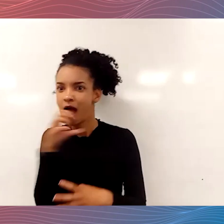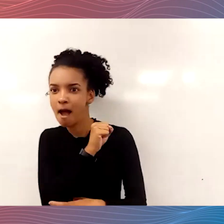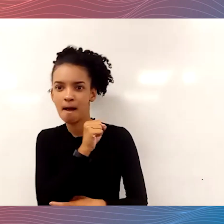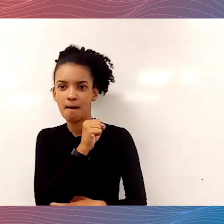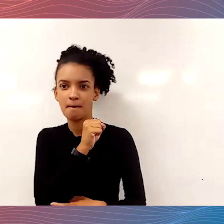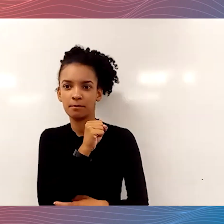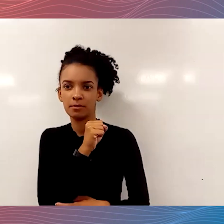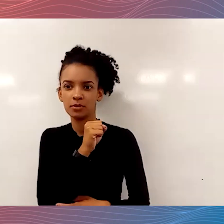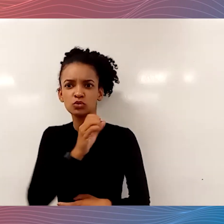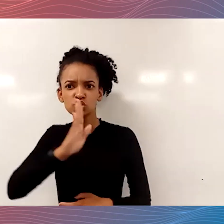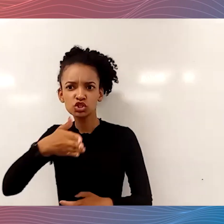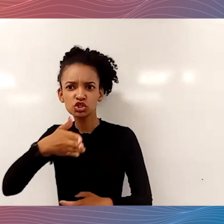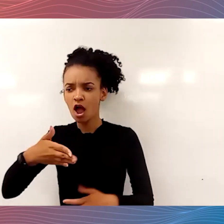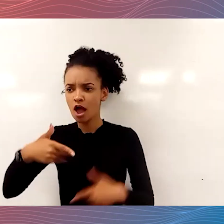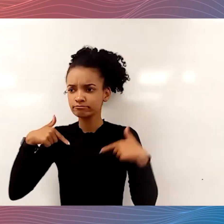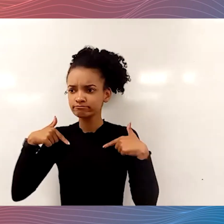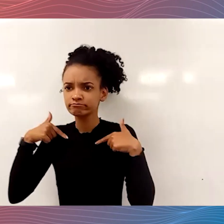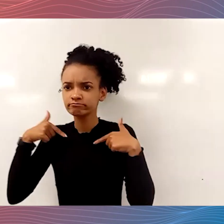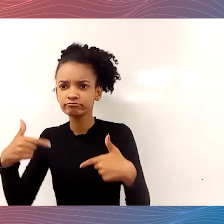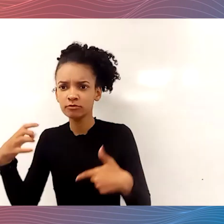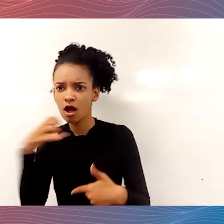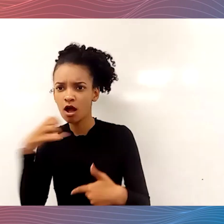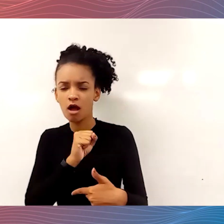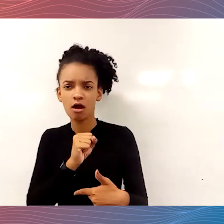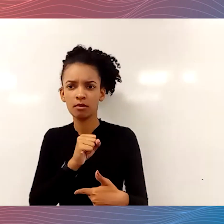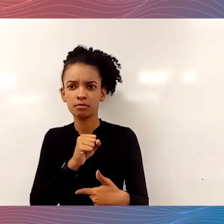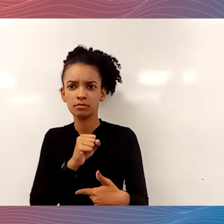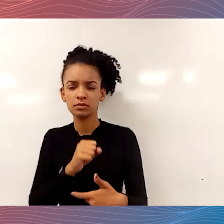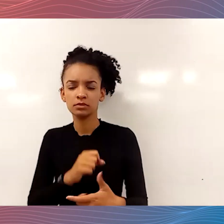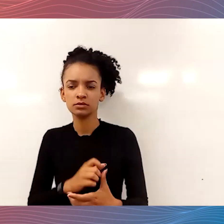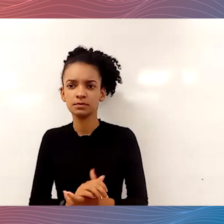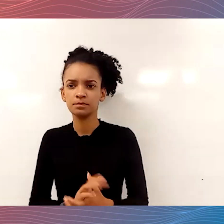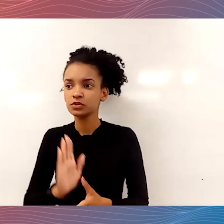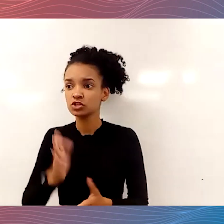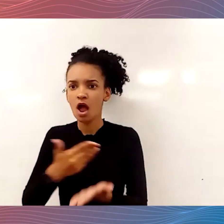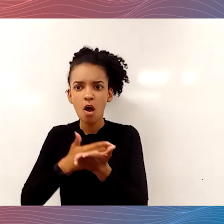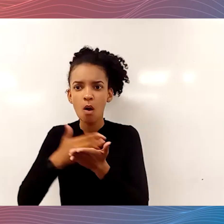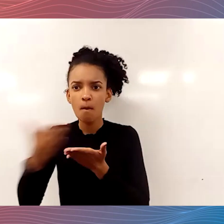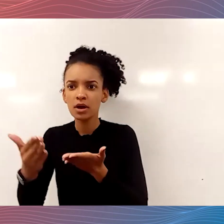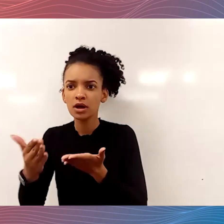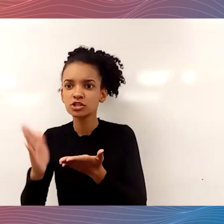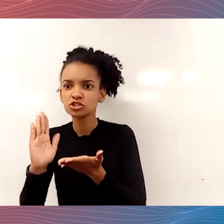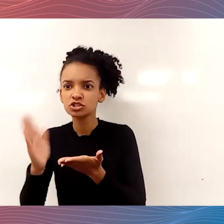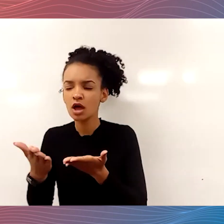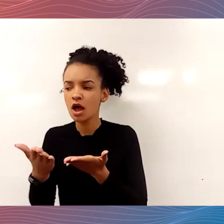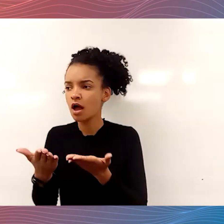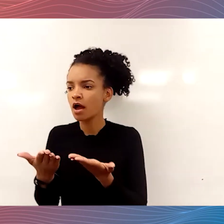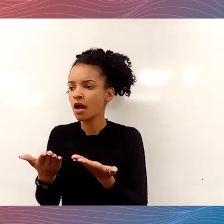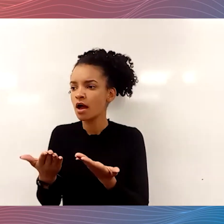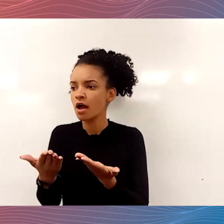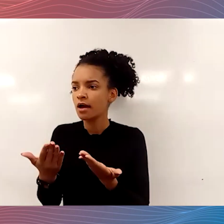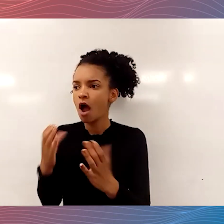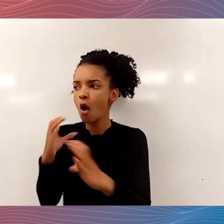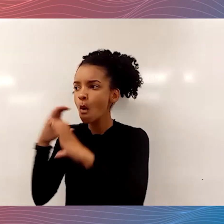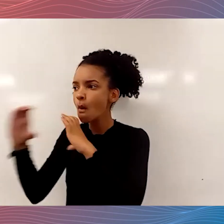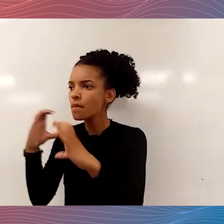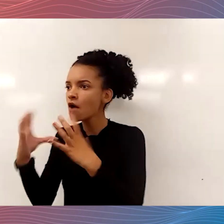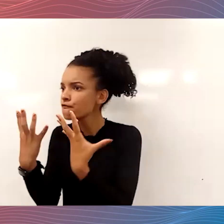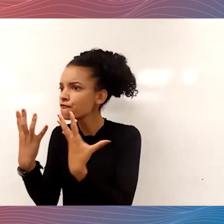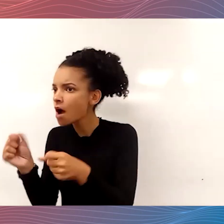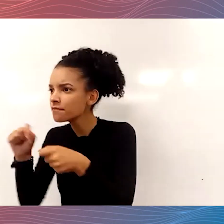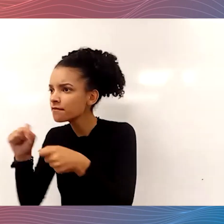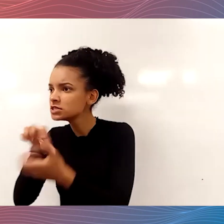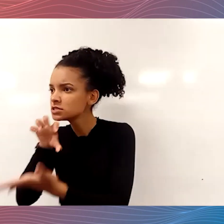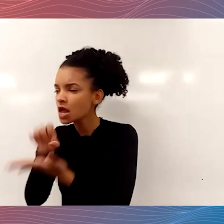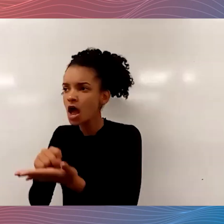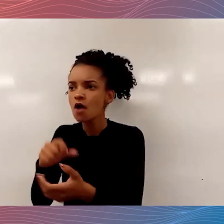Imediatamente, irmão, nem passou 1 hora, 2 horas, imediatamente elas começaram a se comunicar entre si. Vamos fazer inscrição, próxima